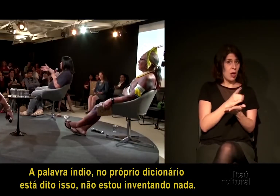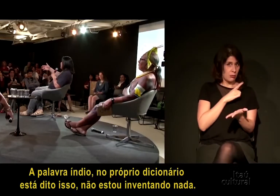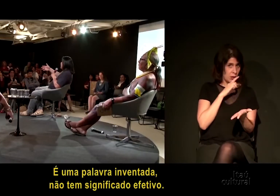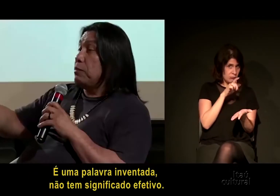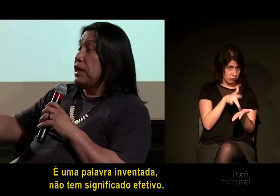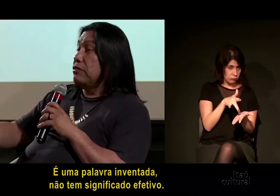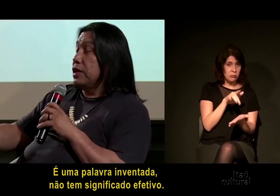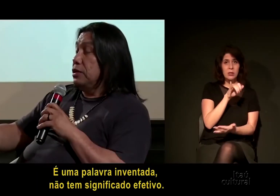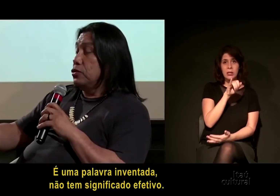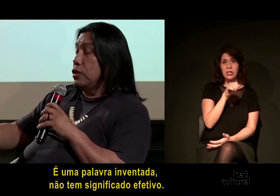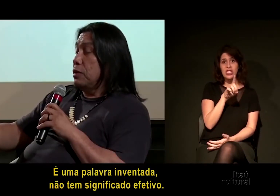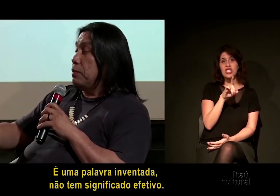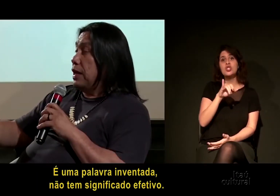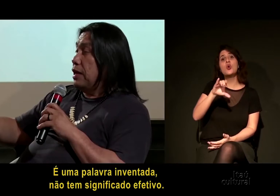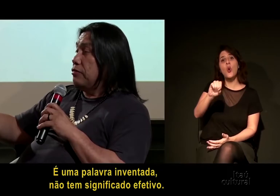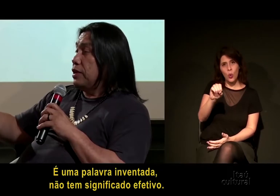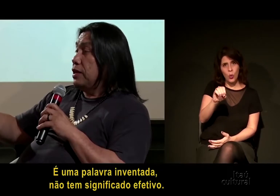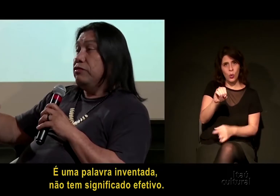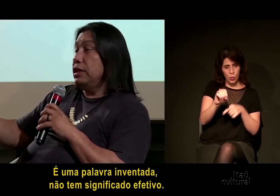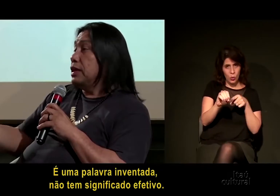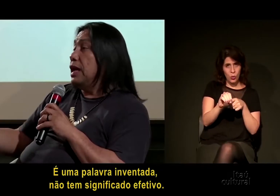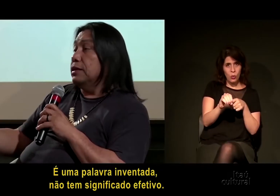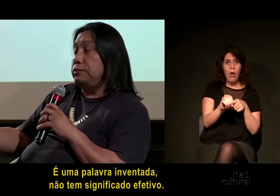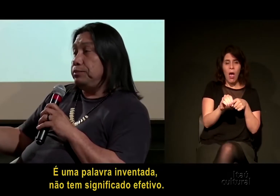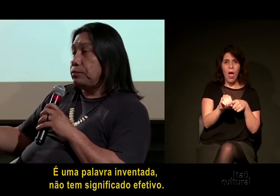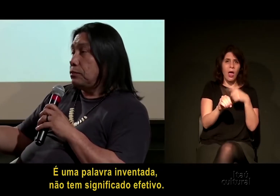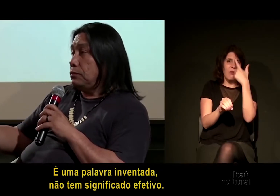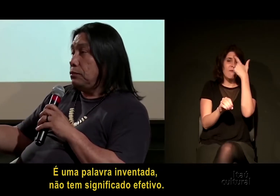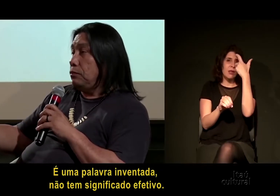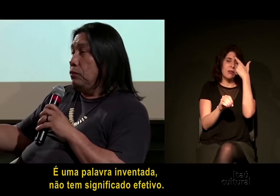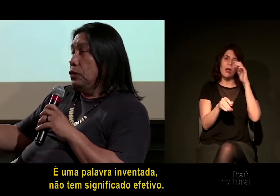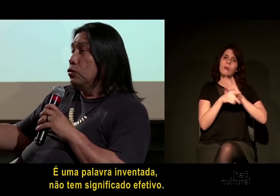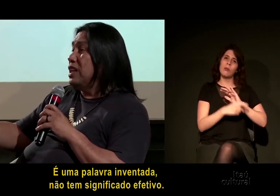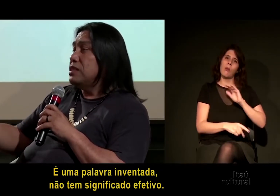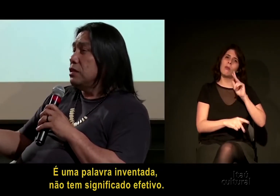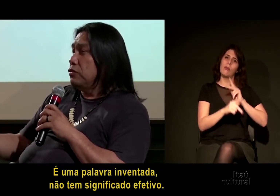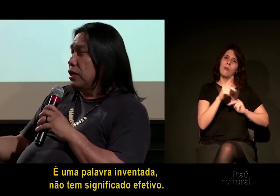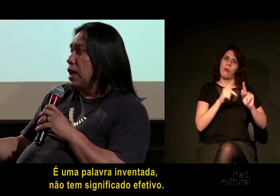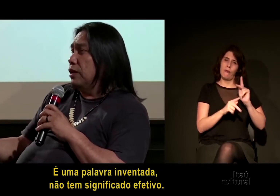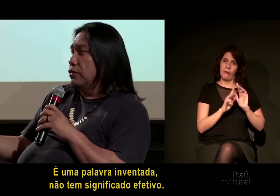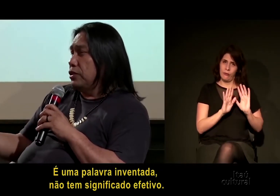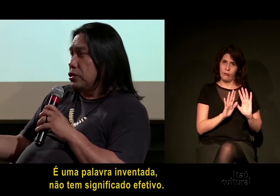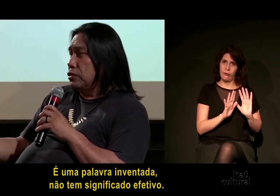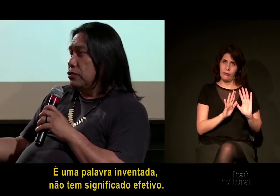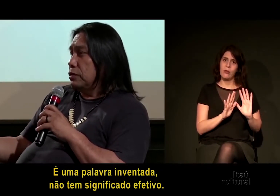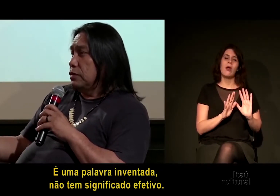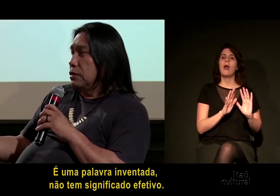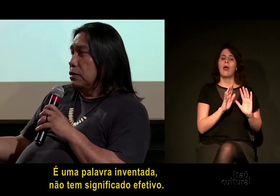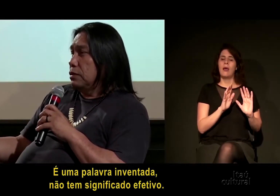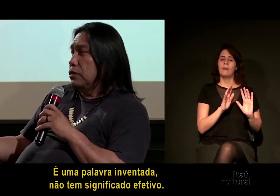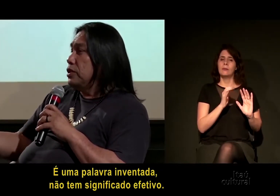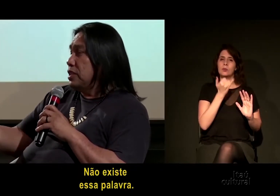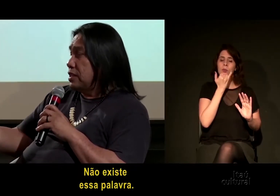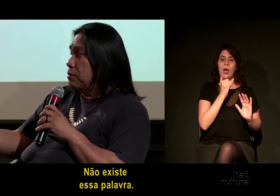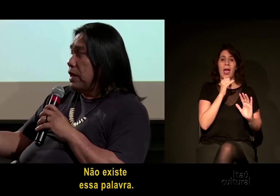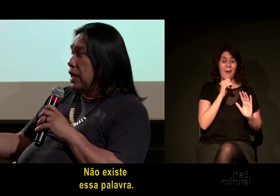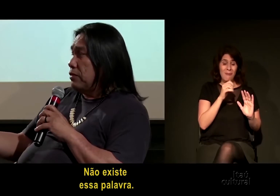A palavra índio é uma palavra inventada, não tem significado efetivo. Não existe essa palavra, não